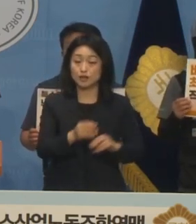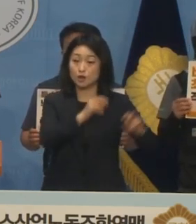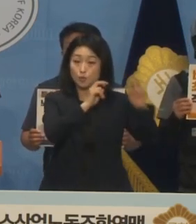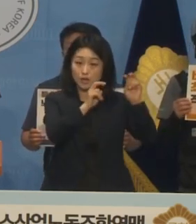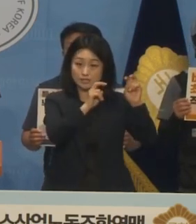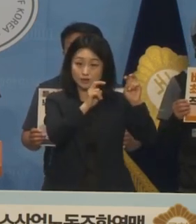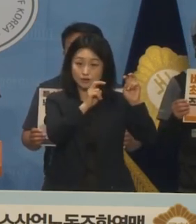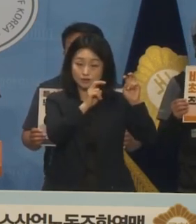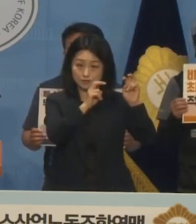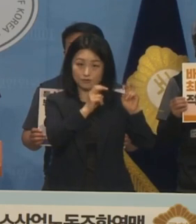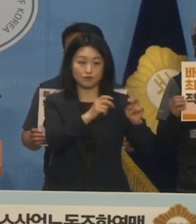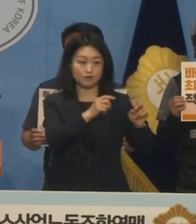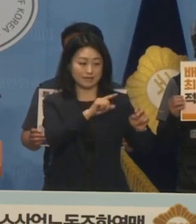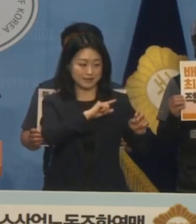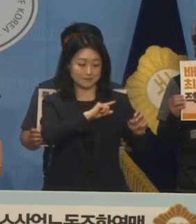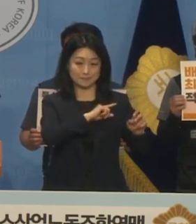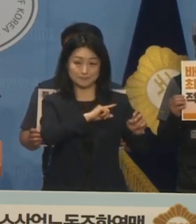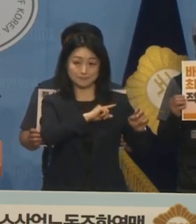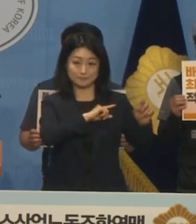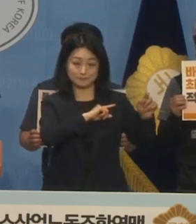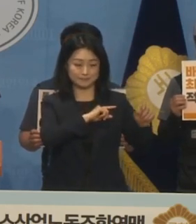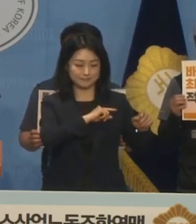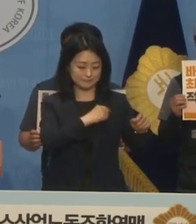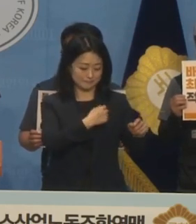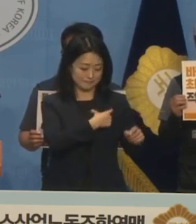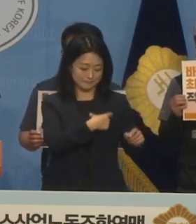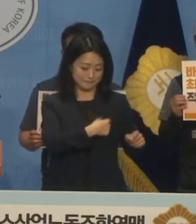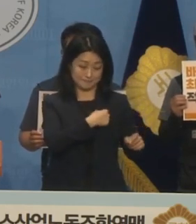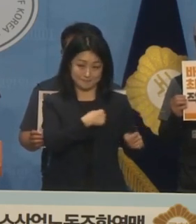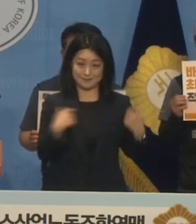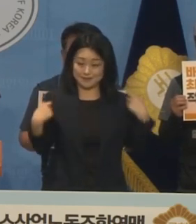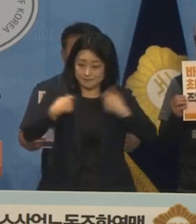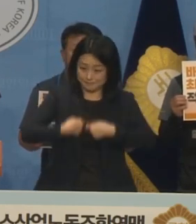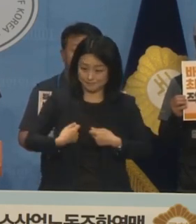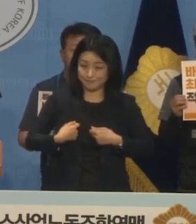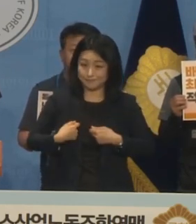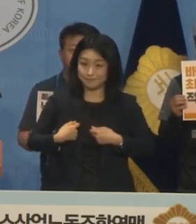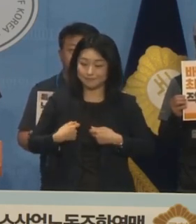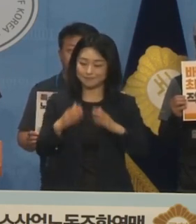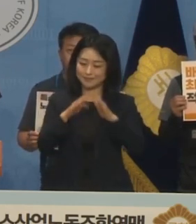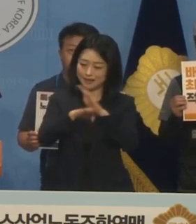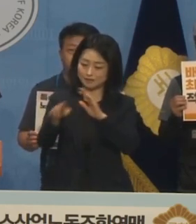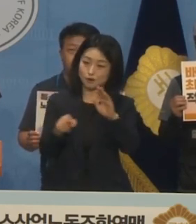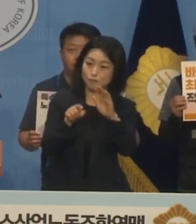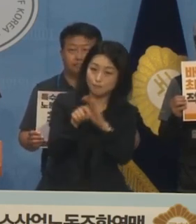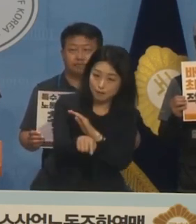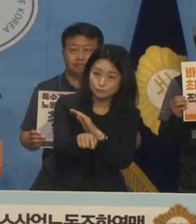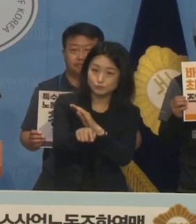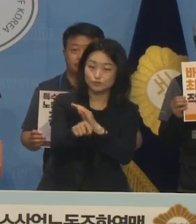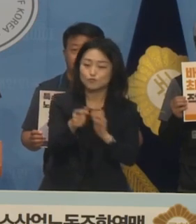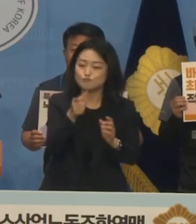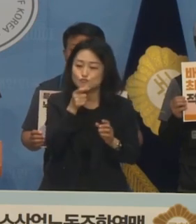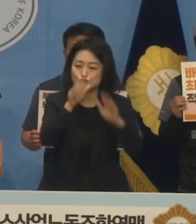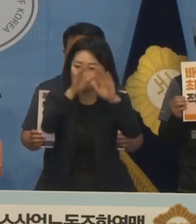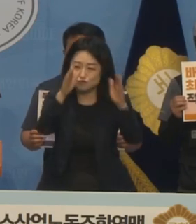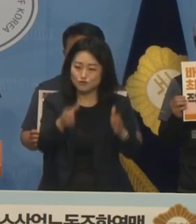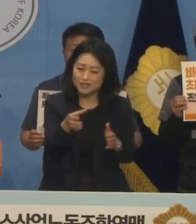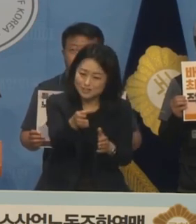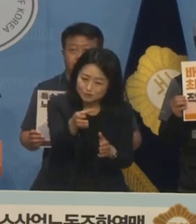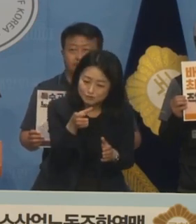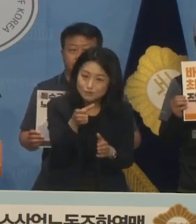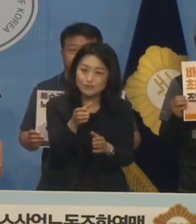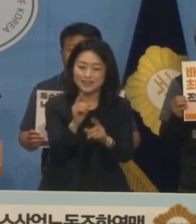제품 하나하나를 관리 계정이라 부릅니다. 한 지역의 렌탈 계정을 회사로 위임받아 관리하며 우리는 이걸 기본급이라